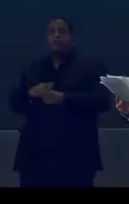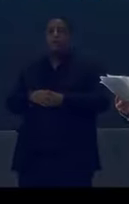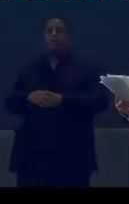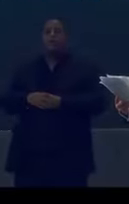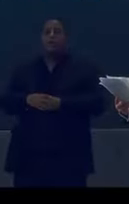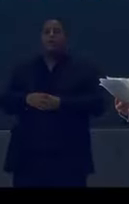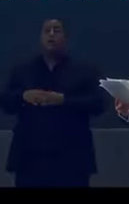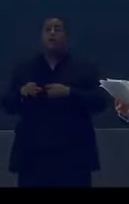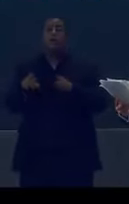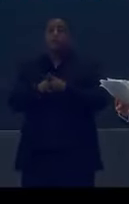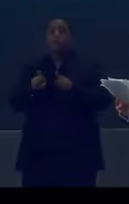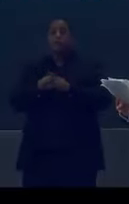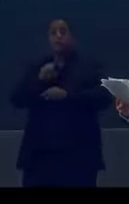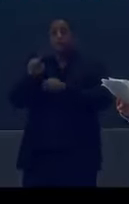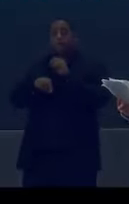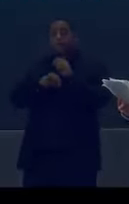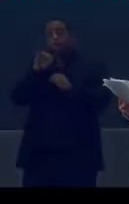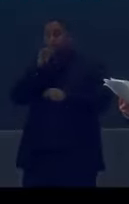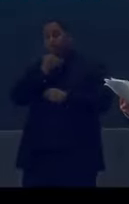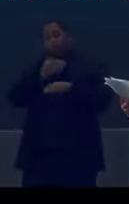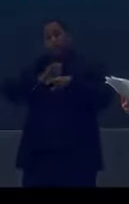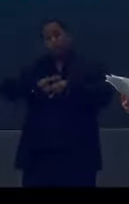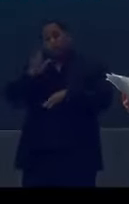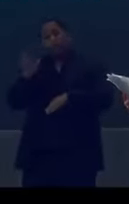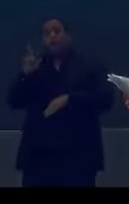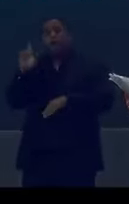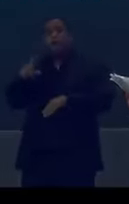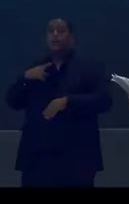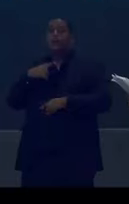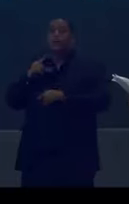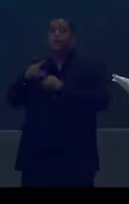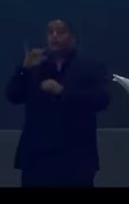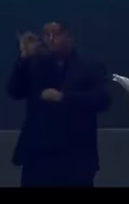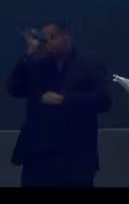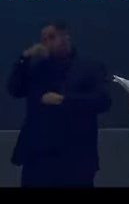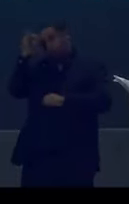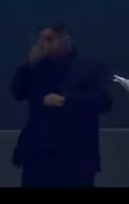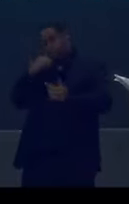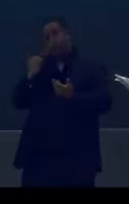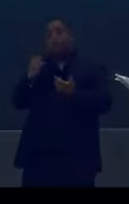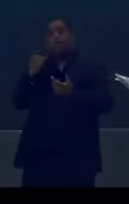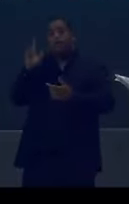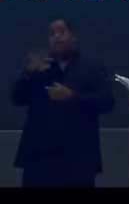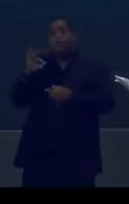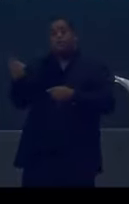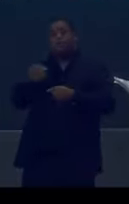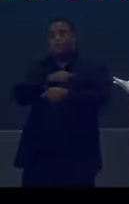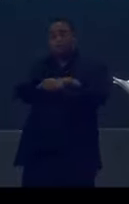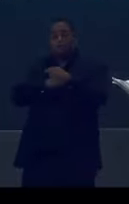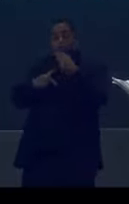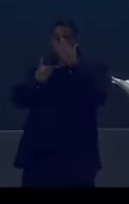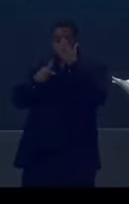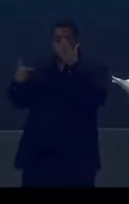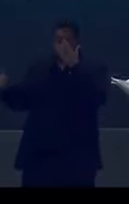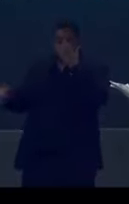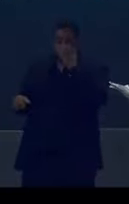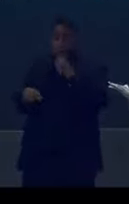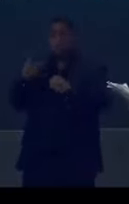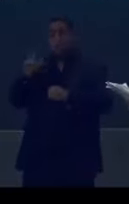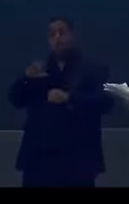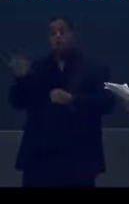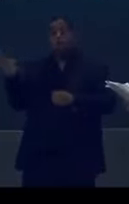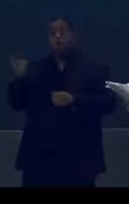E o que é ainda mais triste, a bestialidade moral e simbólica